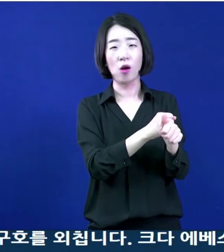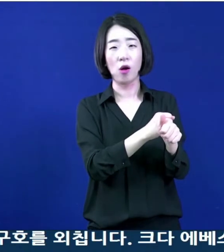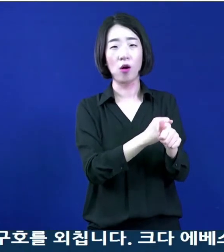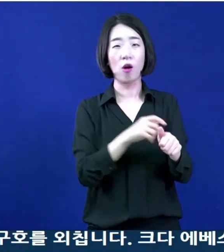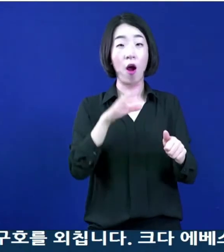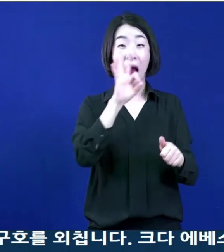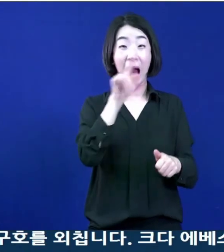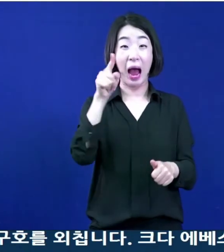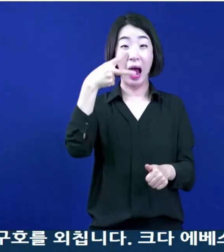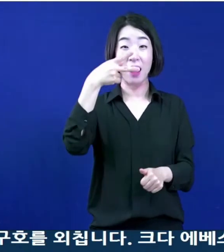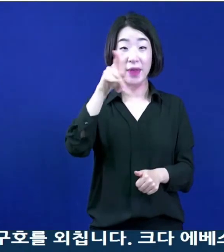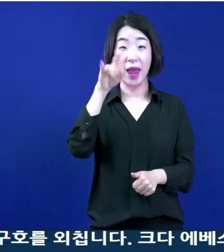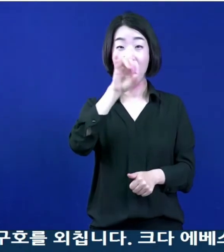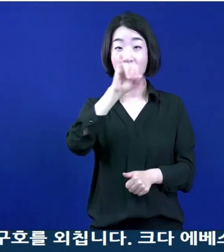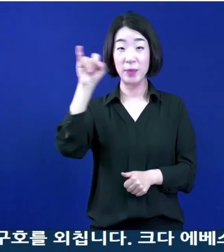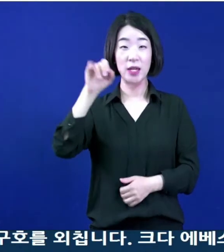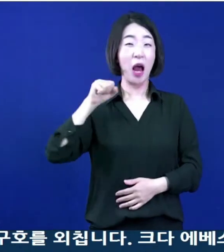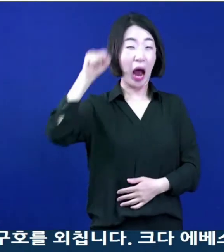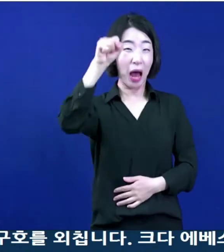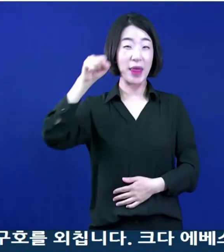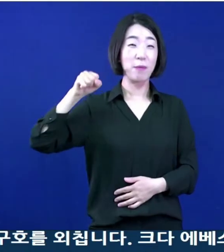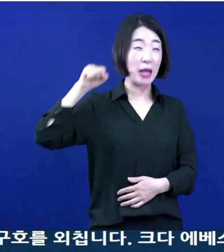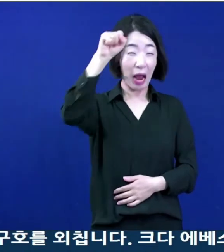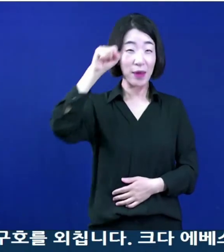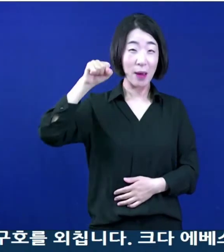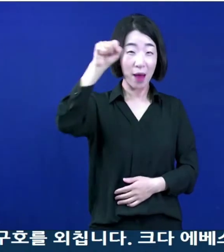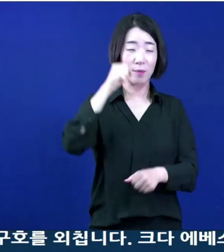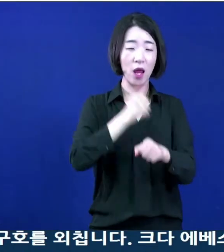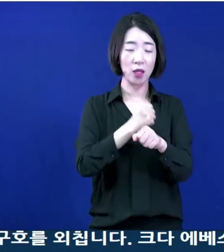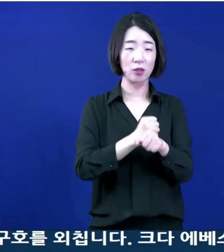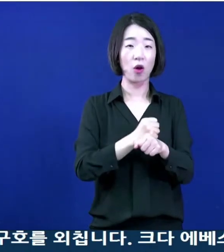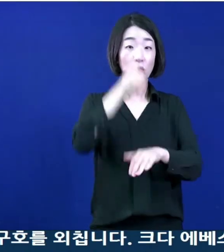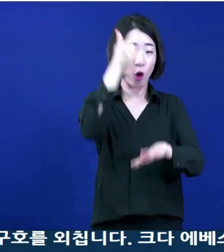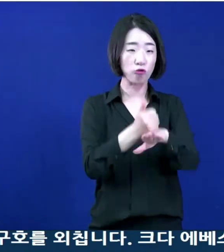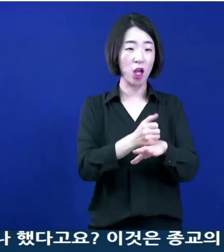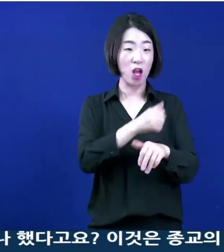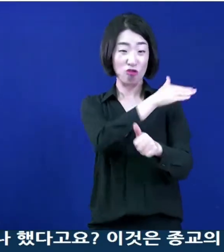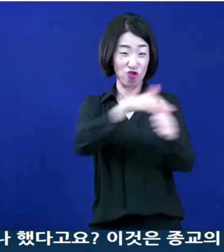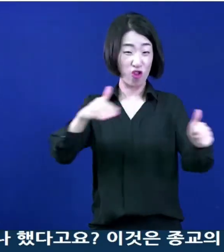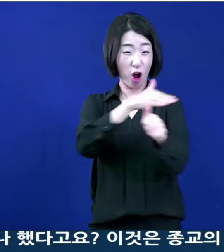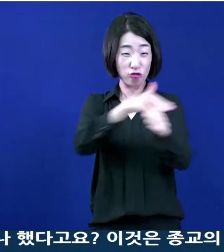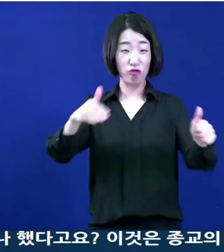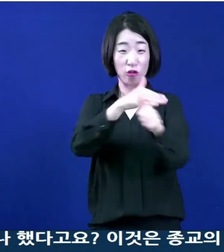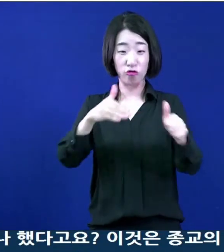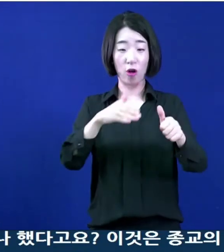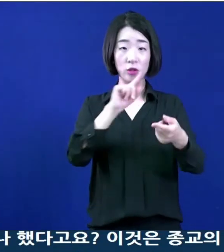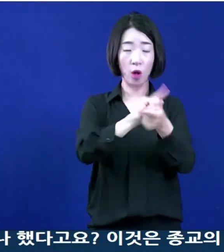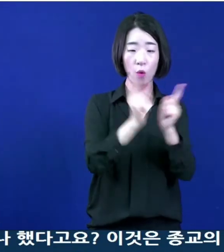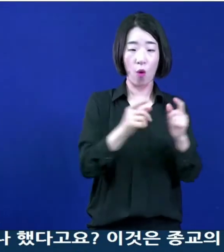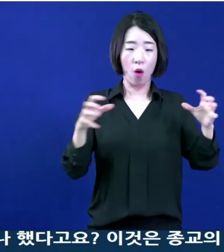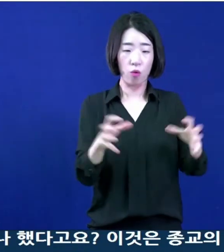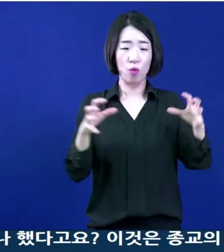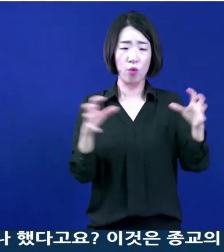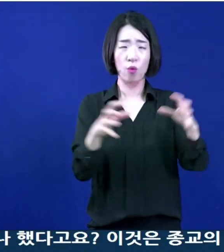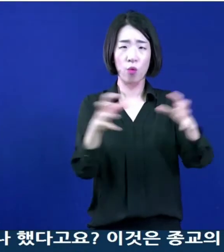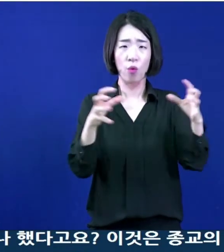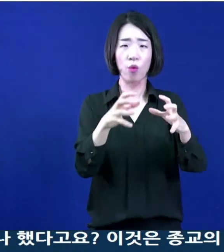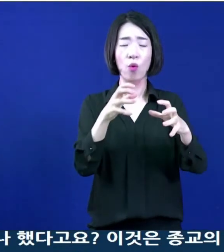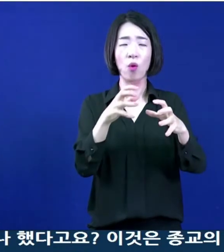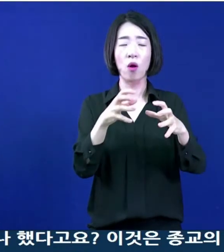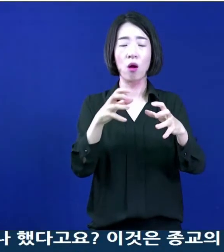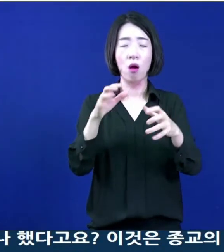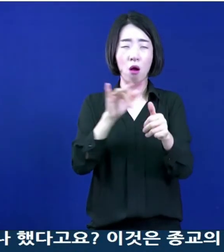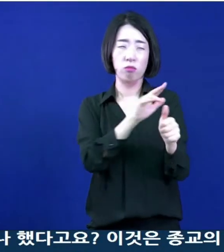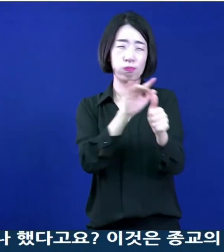아데미 외치고요. 그러다가 이제 아데미 외치다가 죽여 그럼 진짜 죽이게 되는 그런, 이게 종교적 최면과